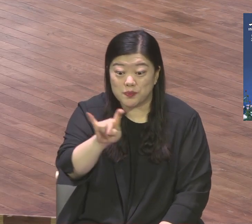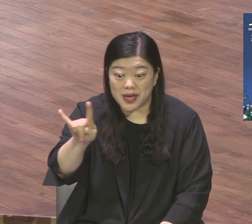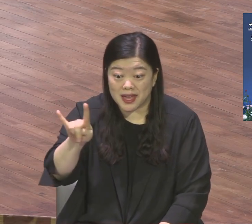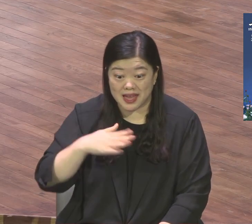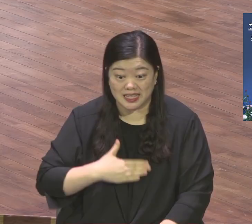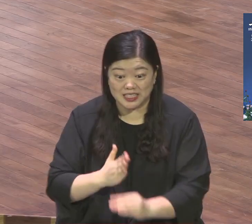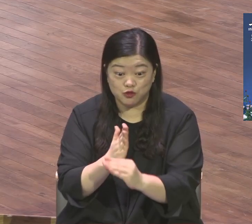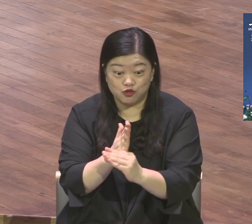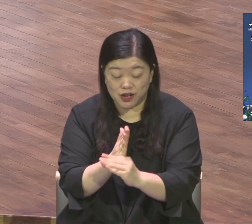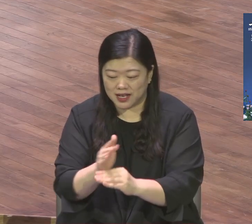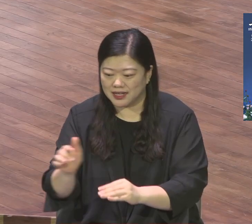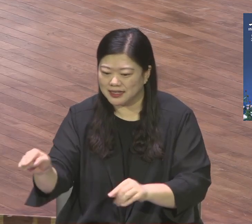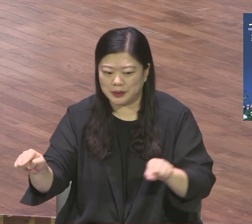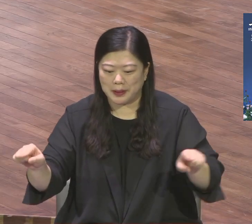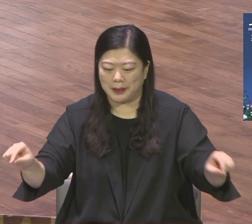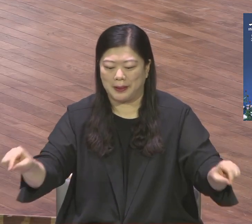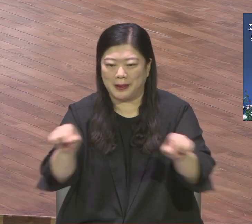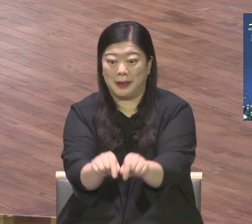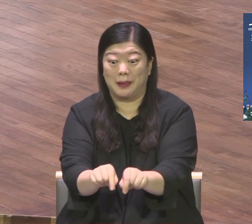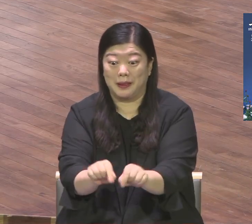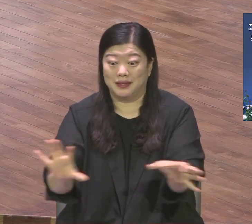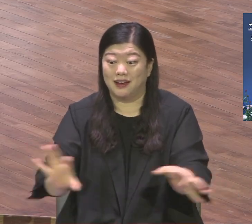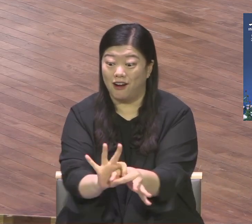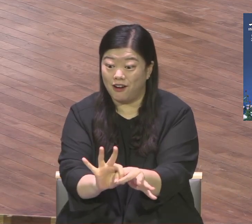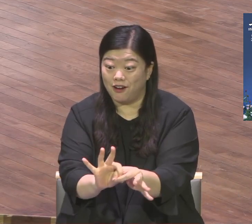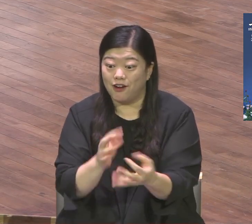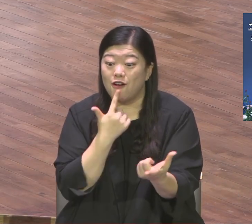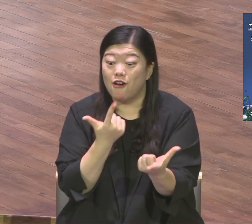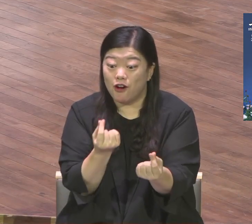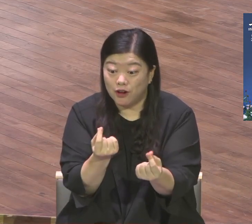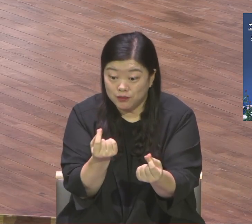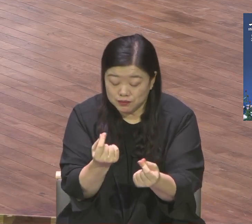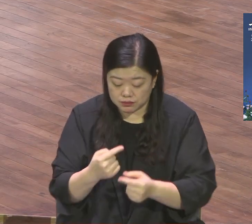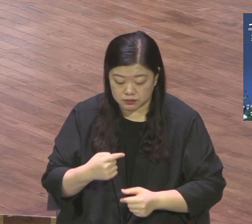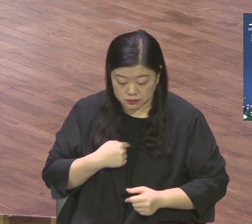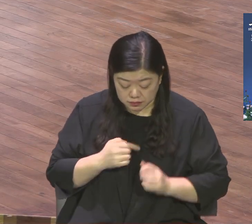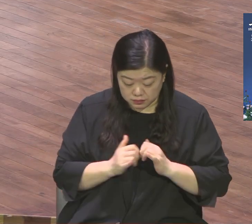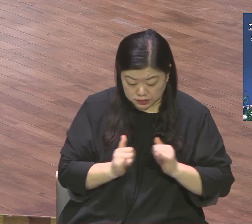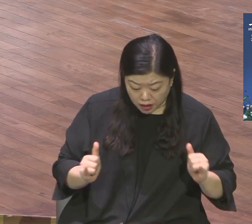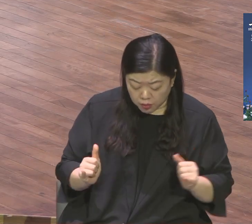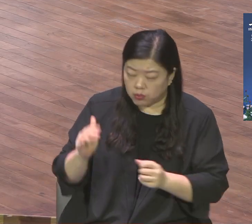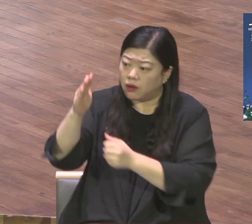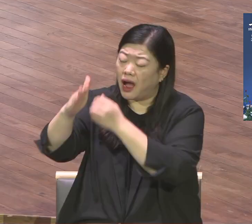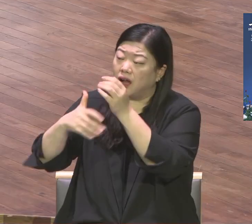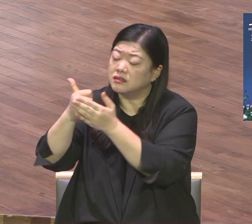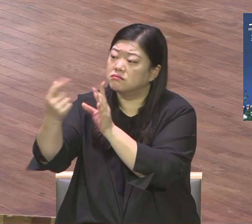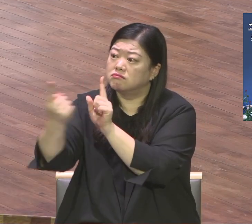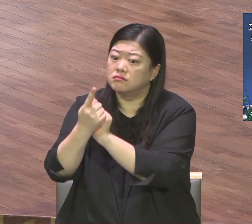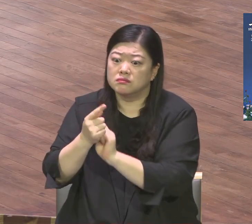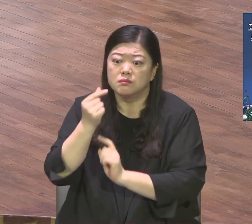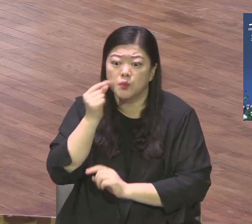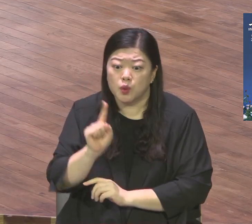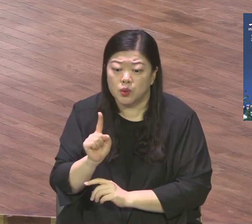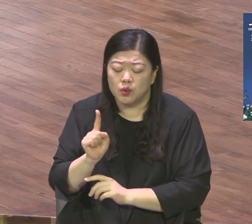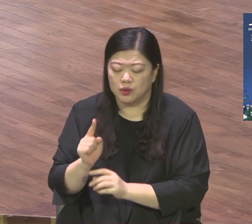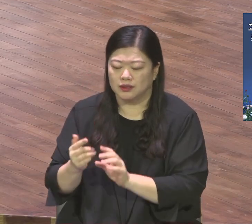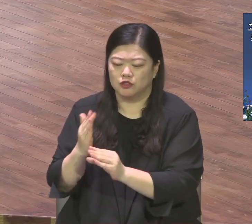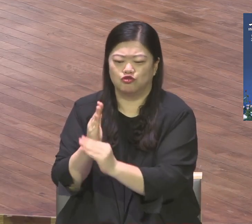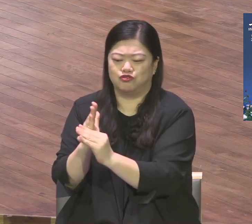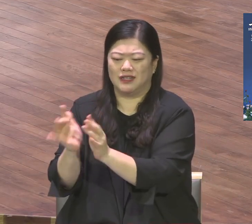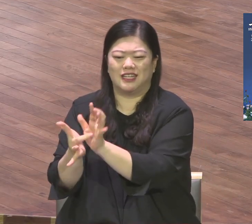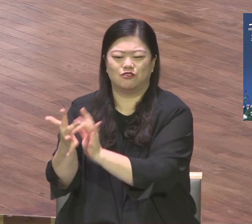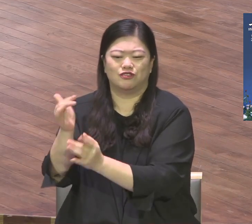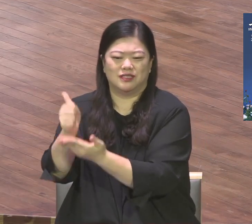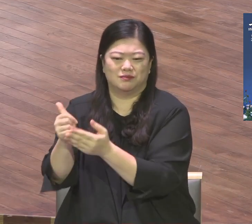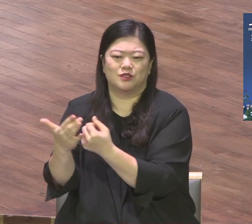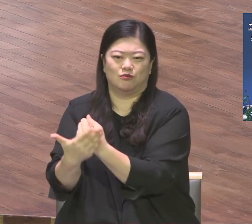중매쟁이, 영적으로 중보자잖아요. 중보까지 선지자나 선지자. 사귐이란 말은 헬라말